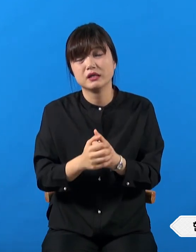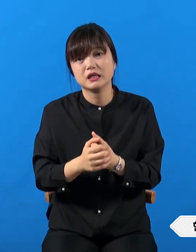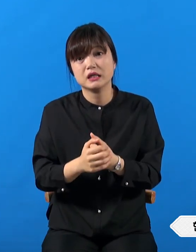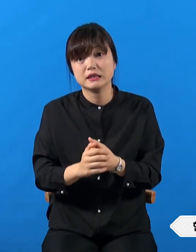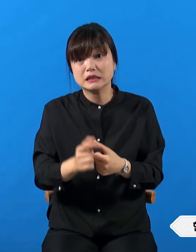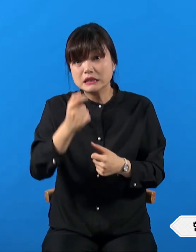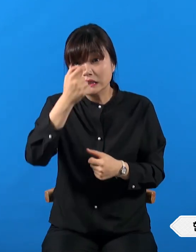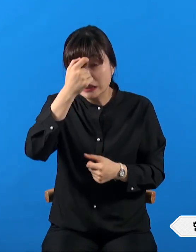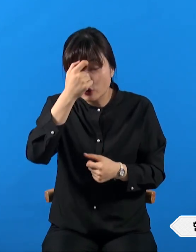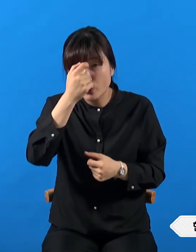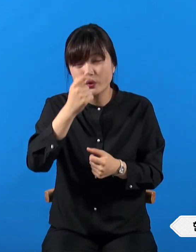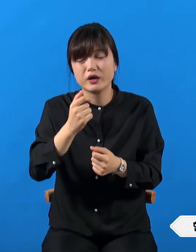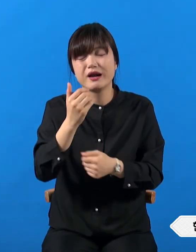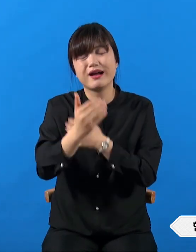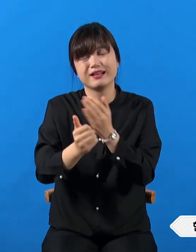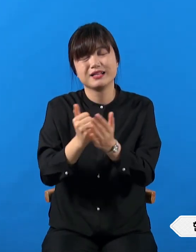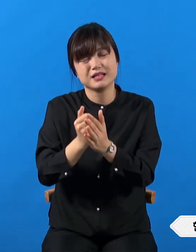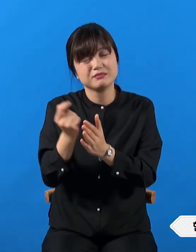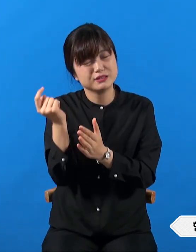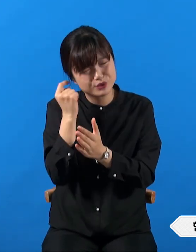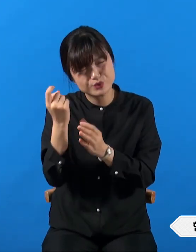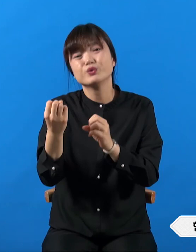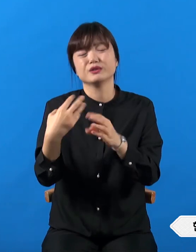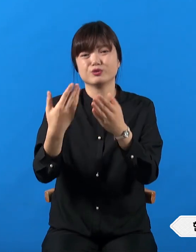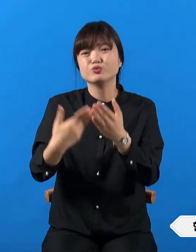하나님이 그 기도를 물리치지 않았습니다.